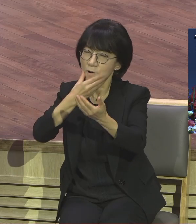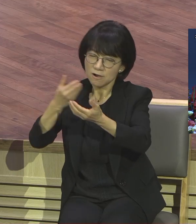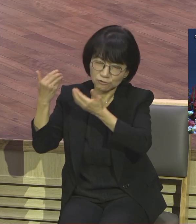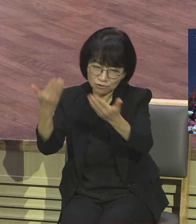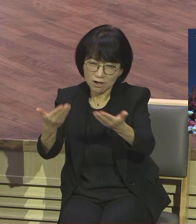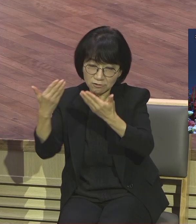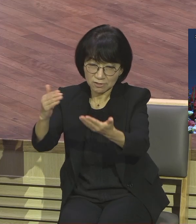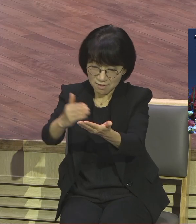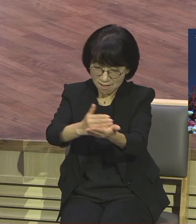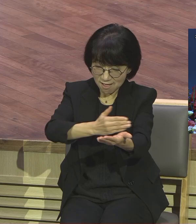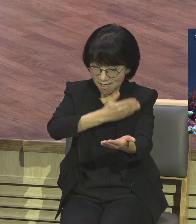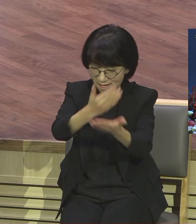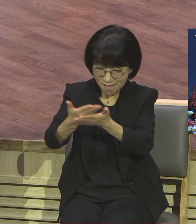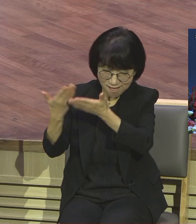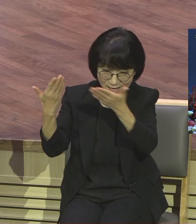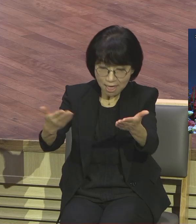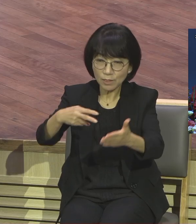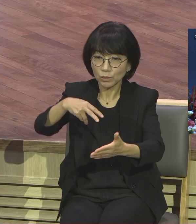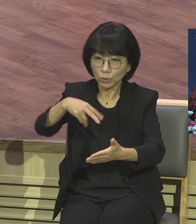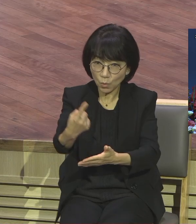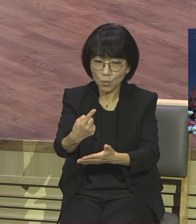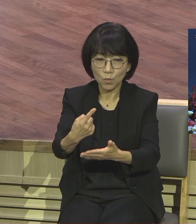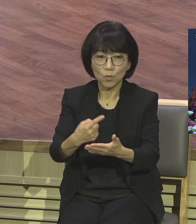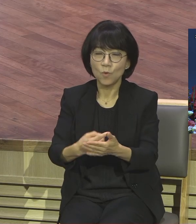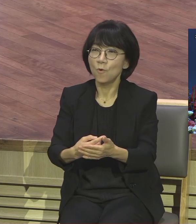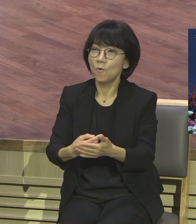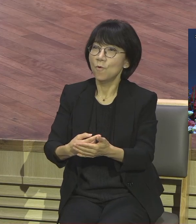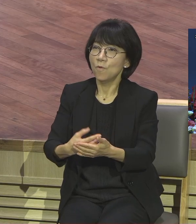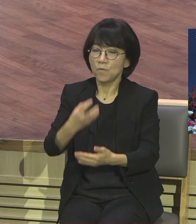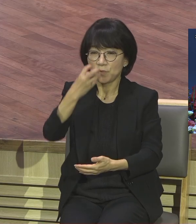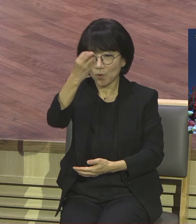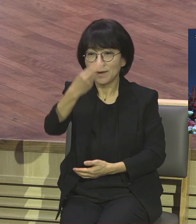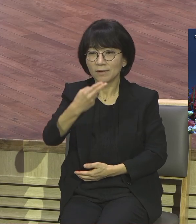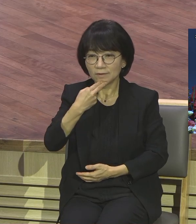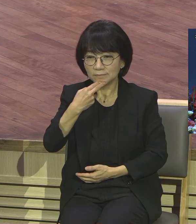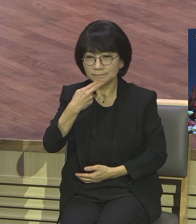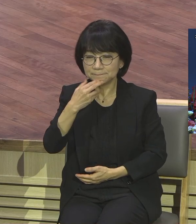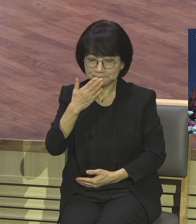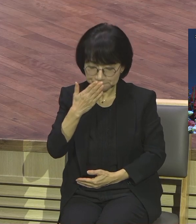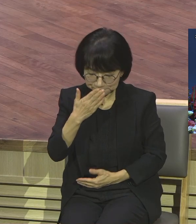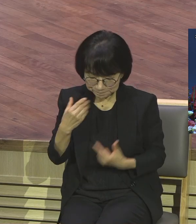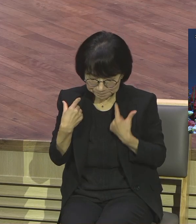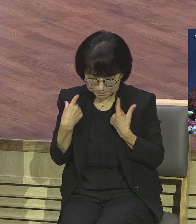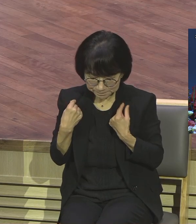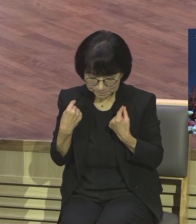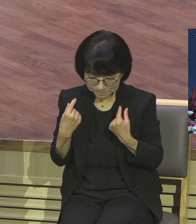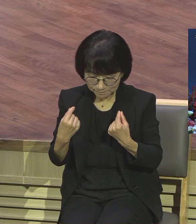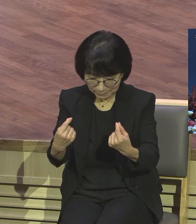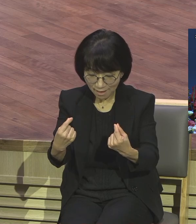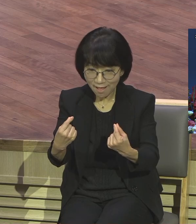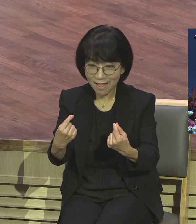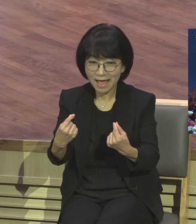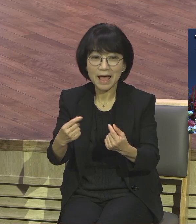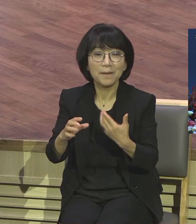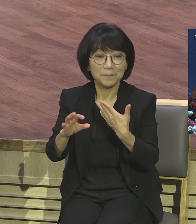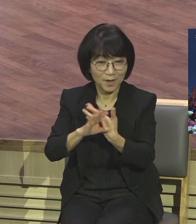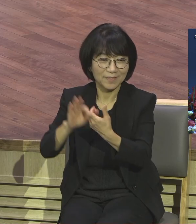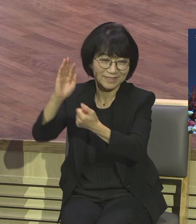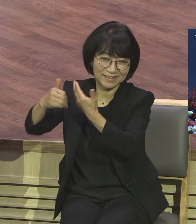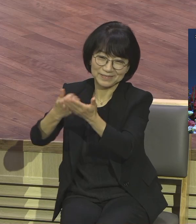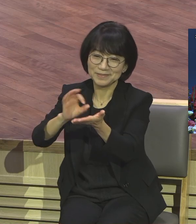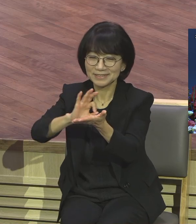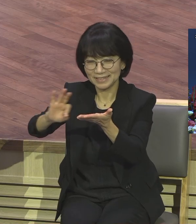주어도 변질되지 않고 아무리 높여주어도 교만하지 않을 사람을 하나님이 서시길